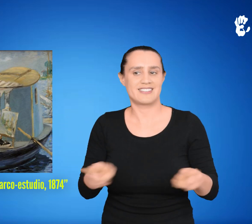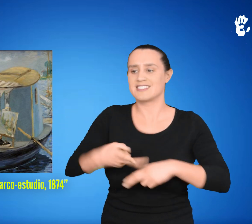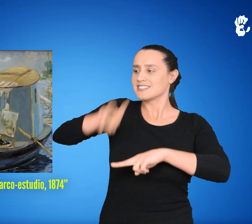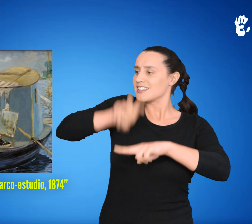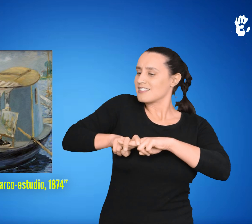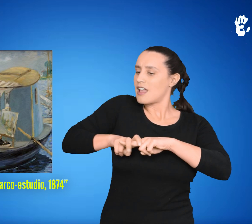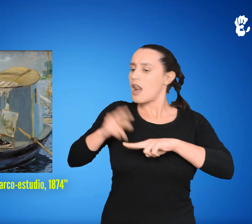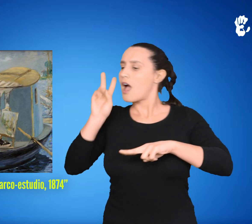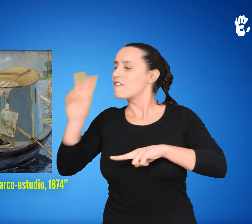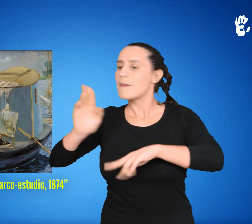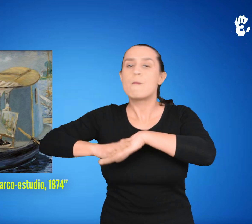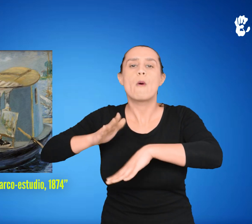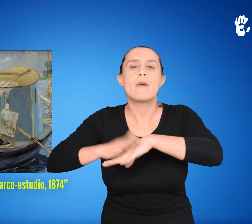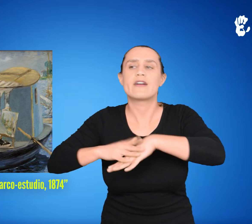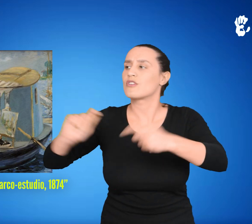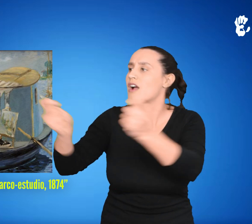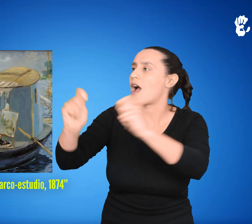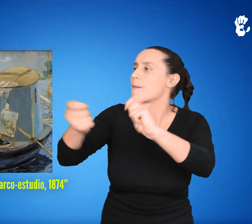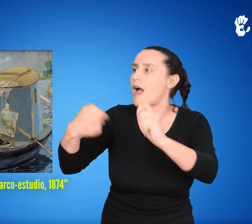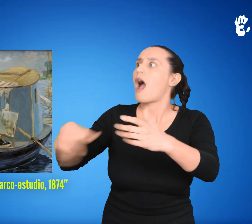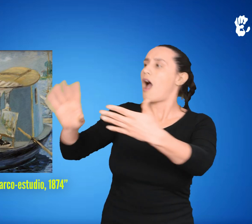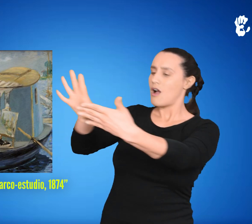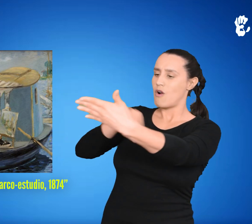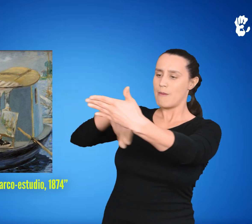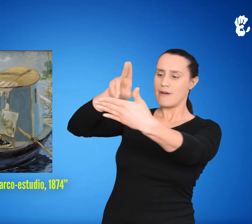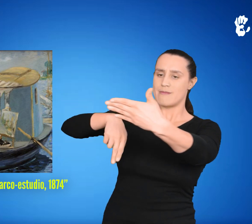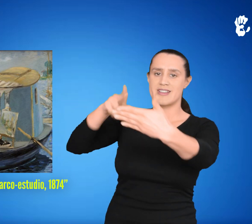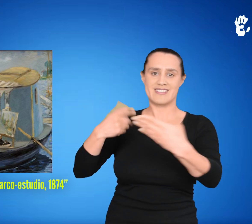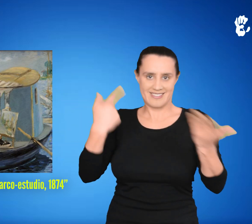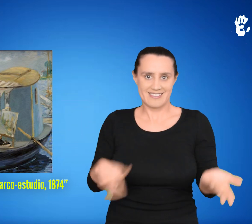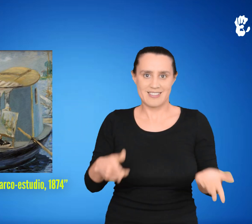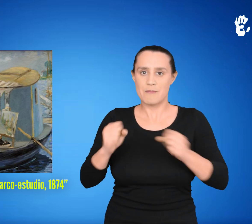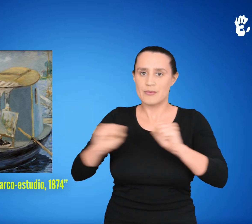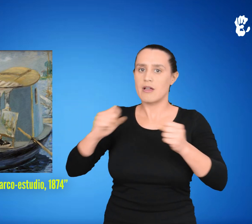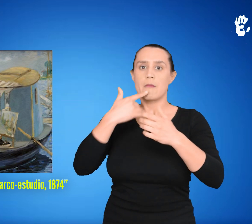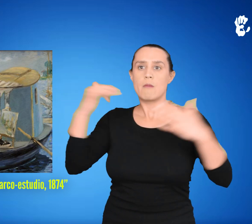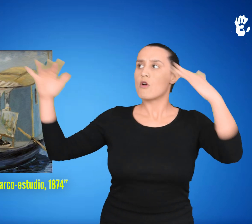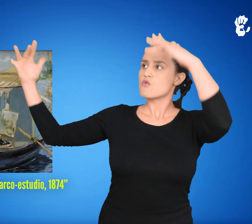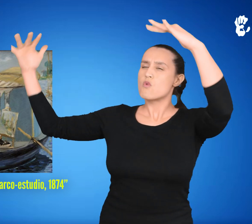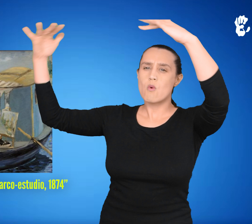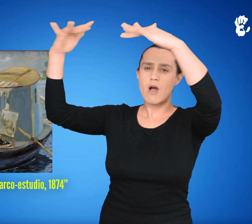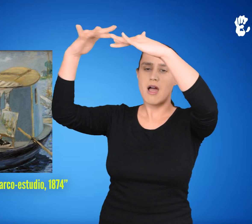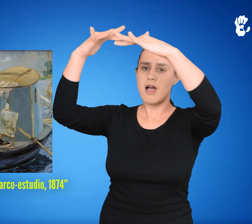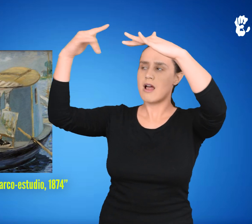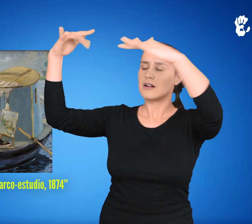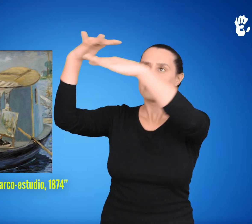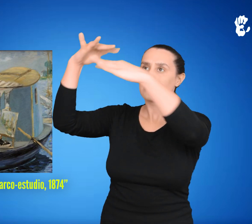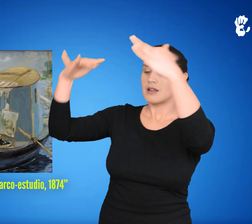técnicos la naturaleza o el motivo cambian a cada minuto al pasar una nube por delante del sol o al provocar